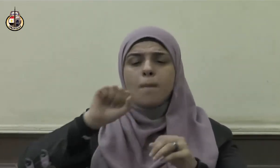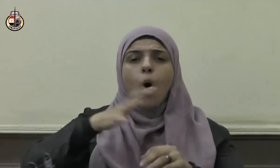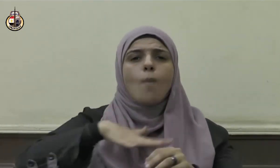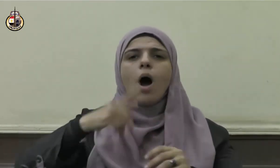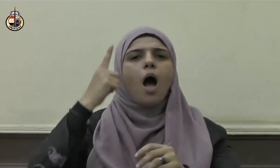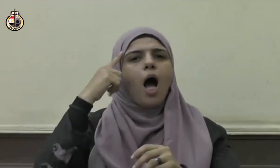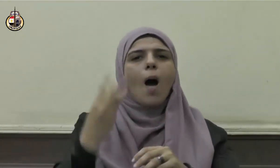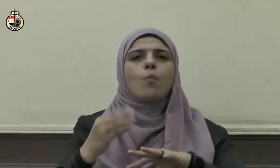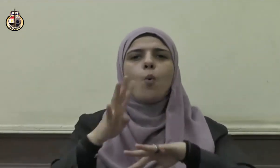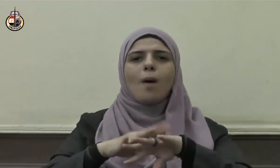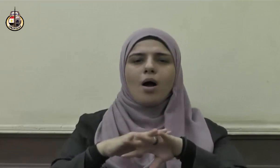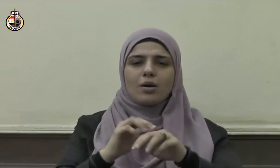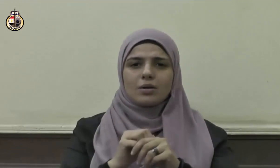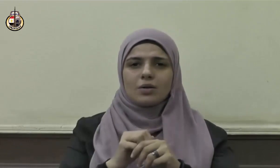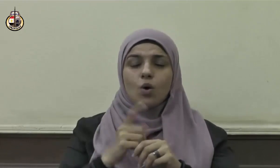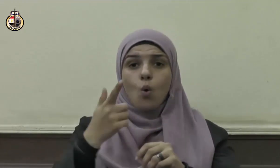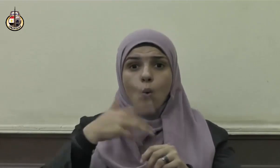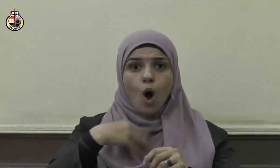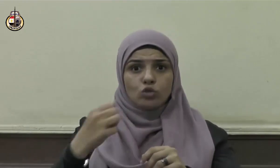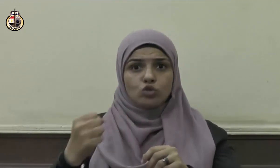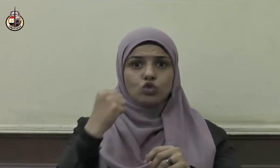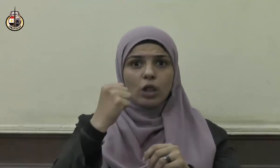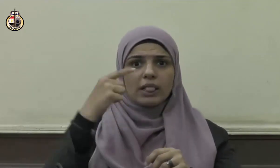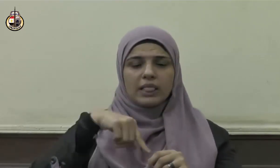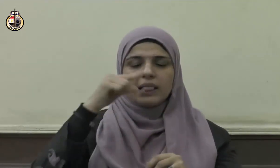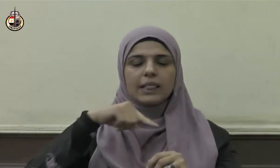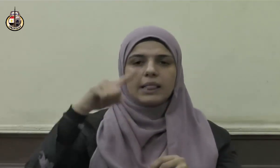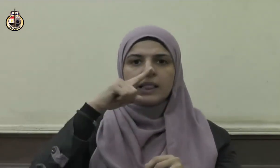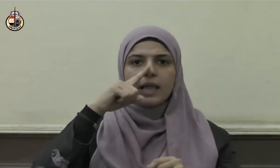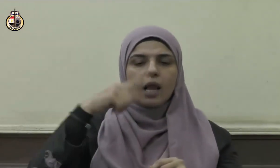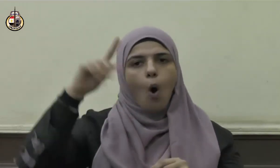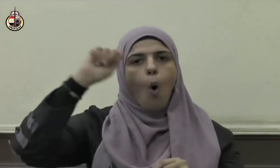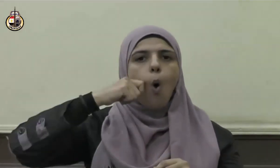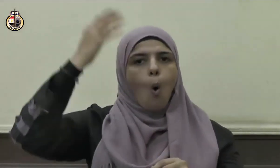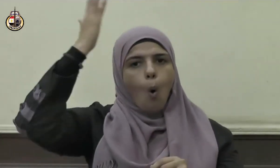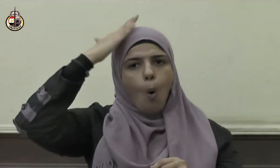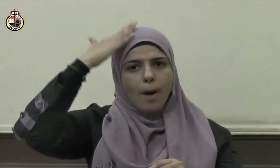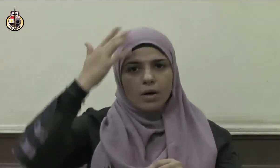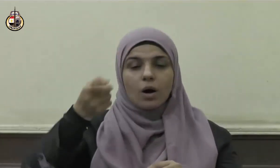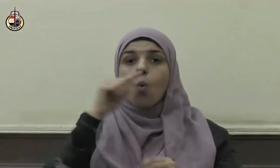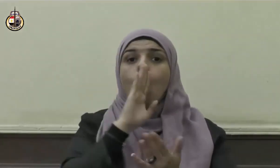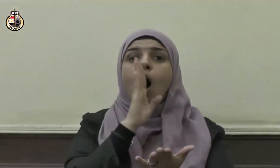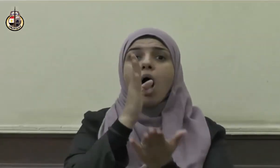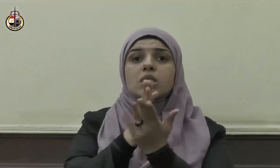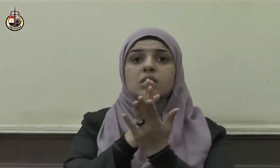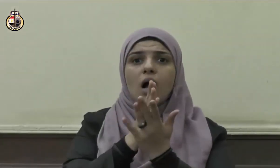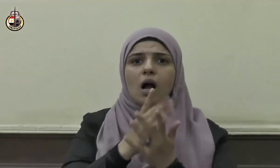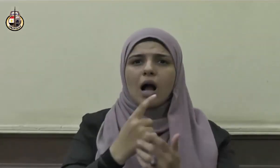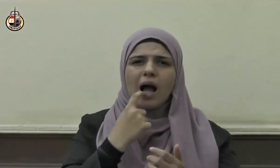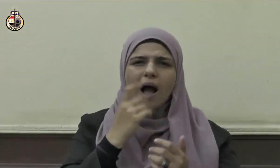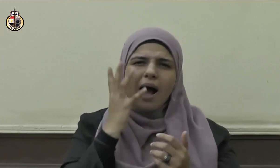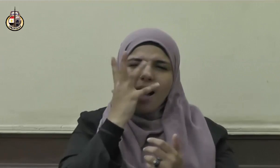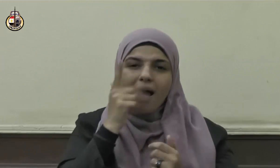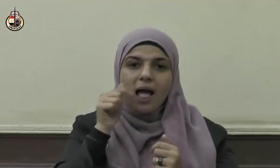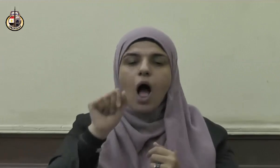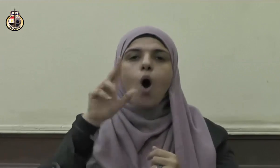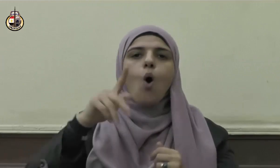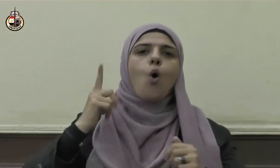بكر، وأشدها في دين الله عمر، وأصدقها حياء عثمان،